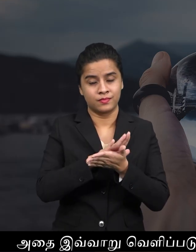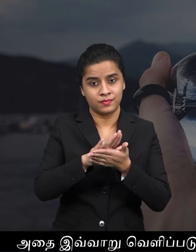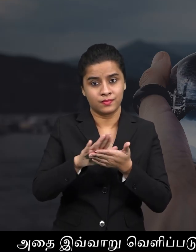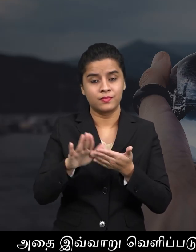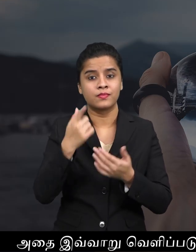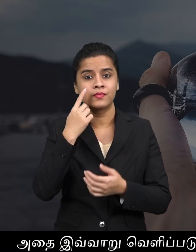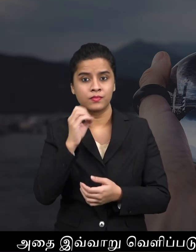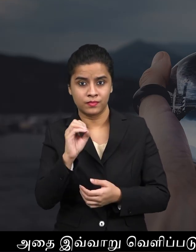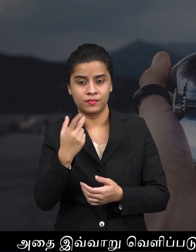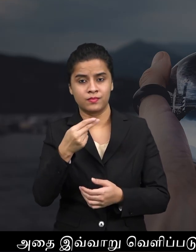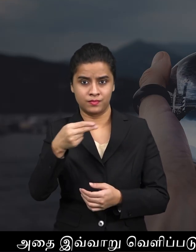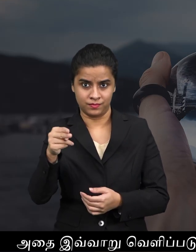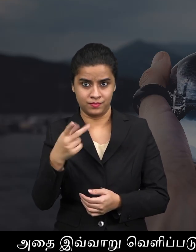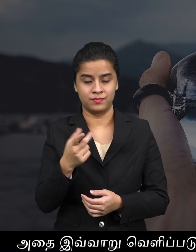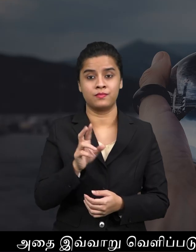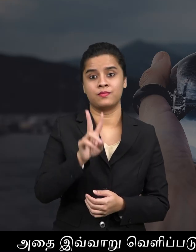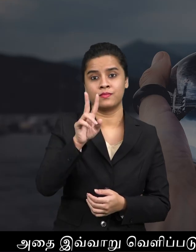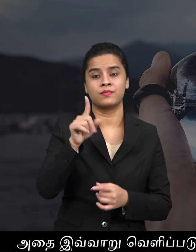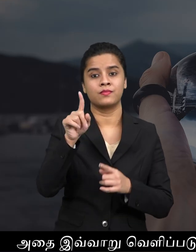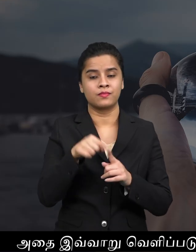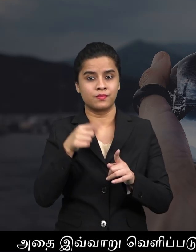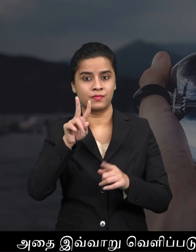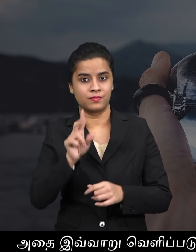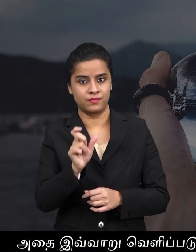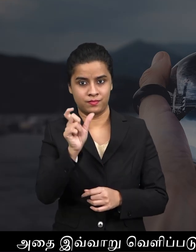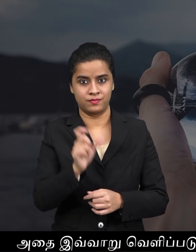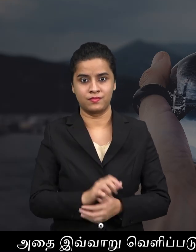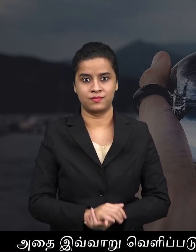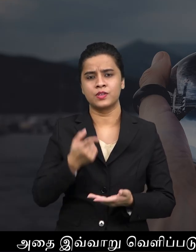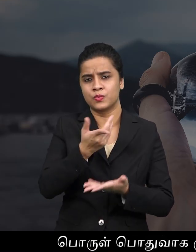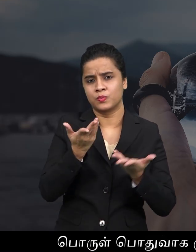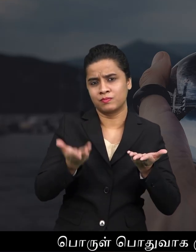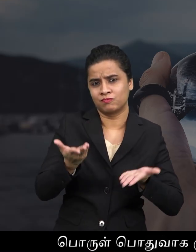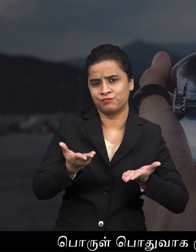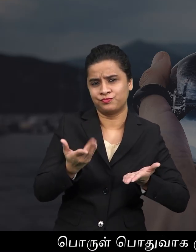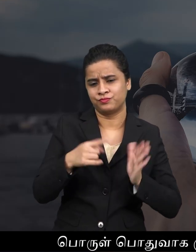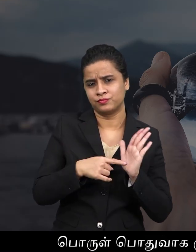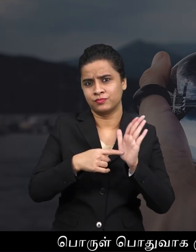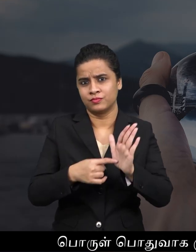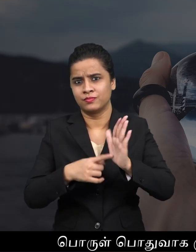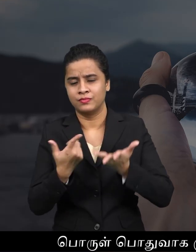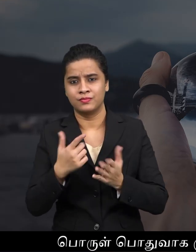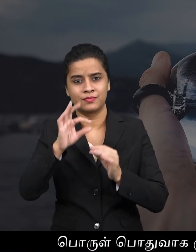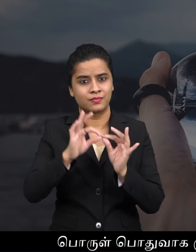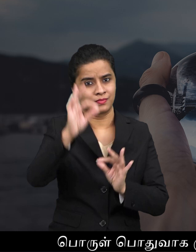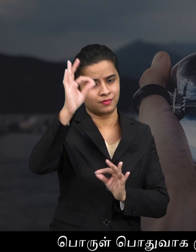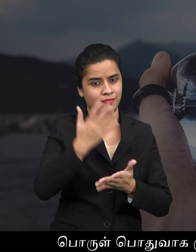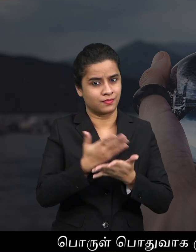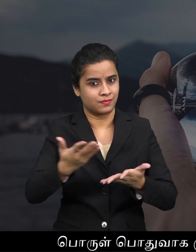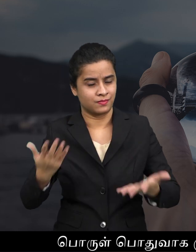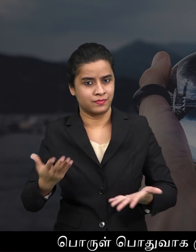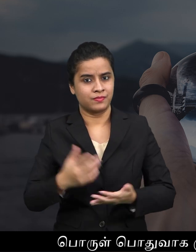I கீழ்கோடு h கீழ் O ஈடு கழித்தல் V கீழ் U. பொருள் பொதுவாக முதன்மை அச்சுக்கு